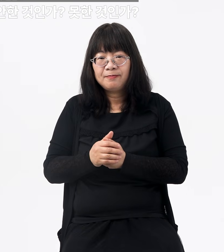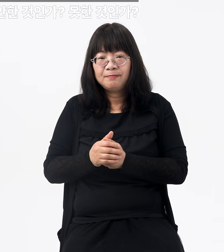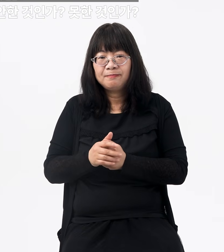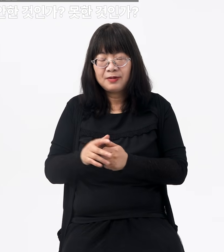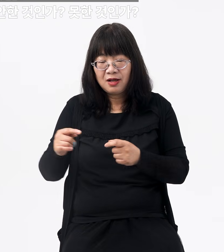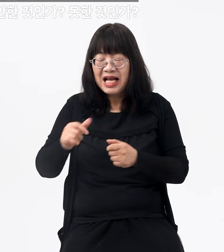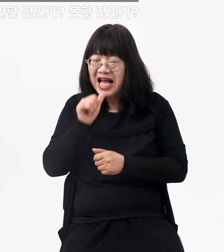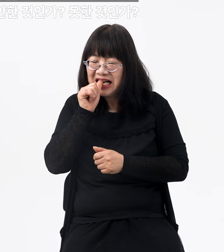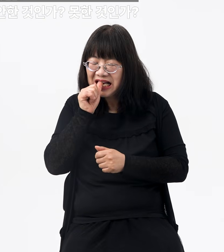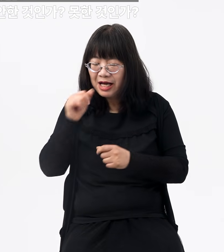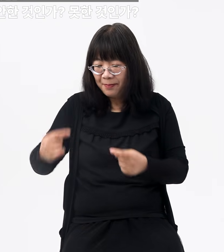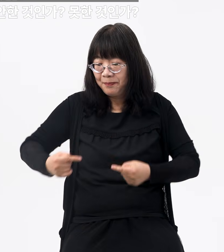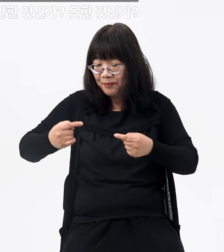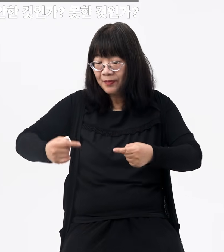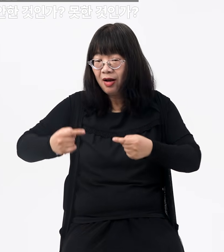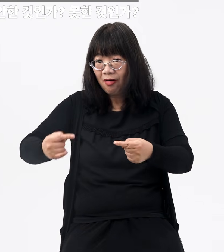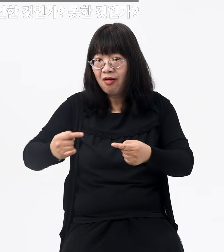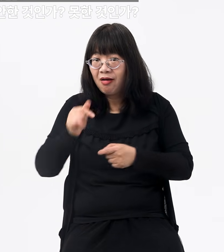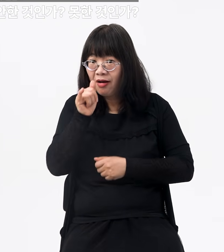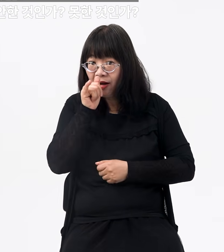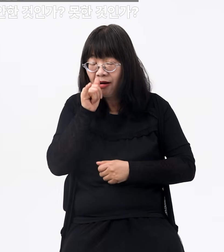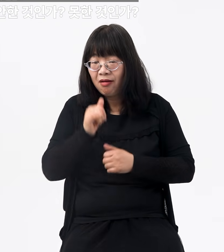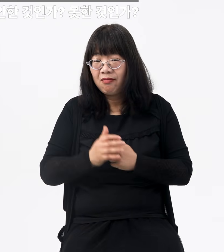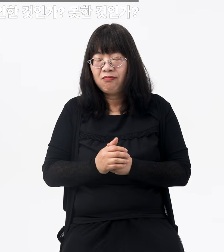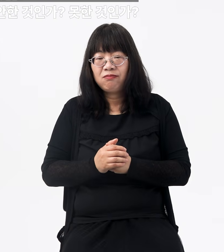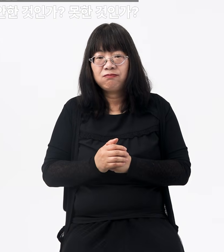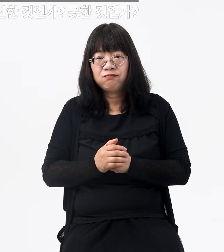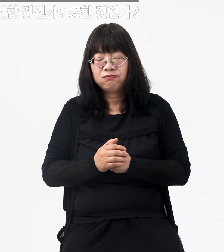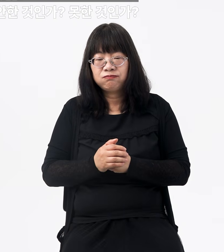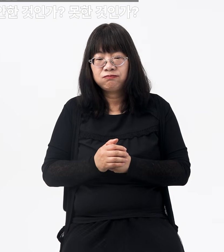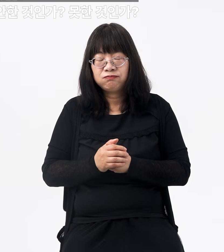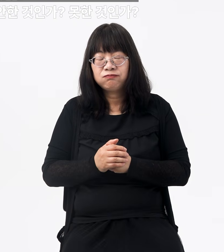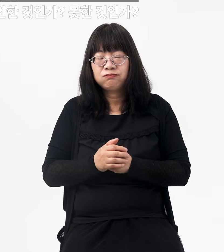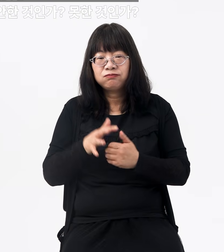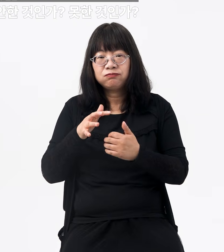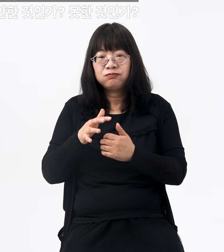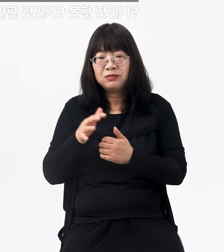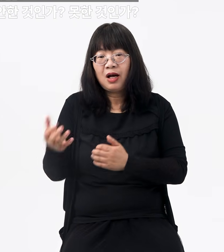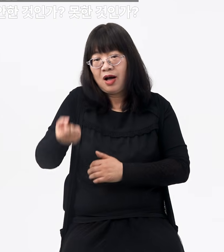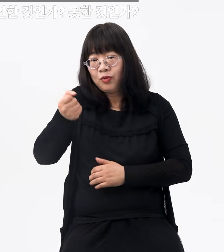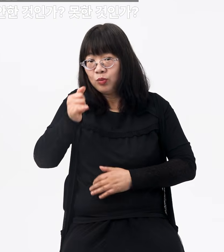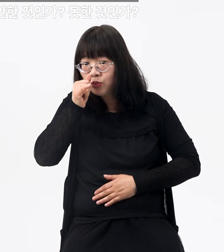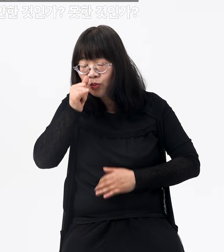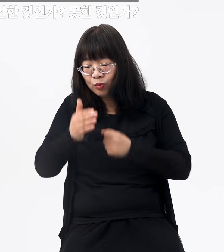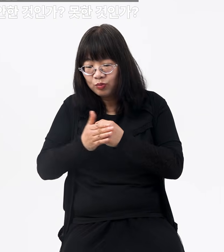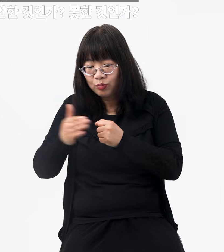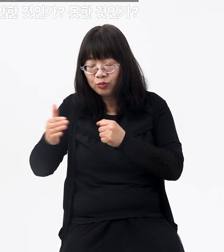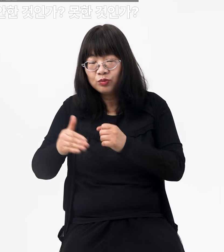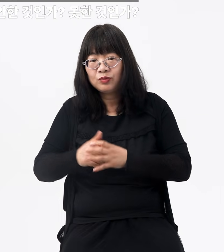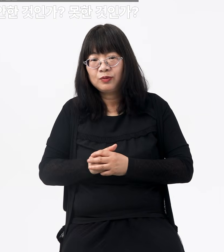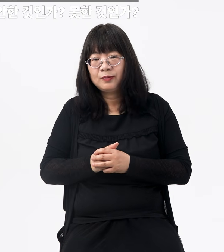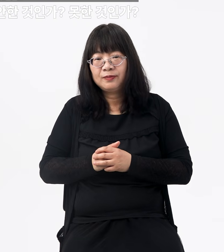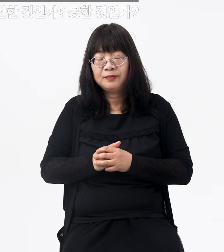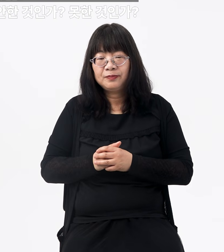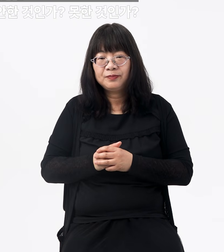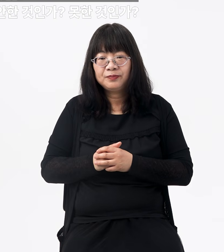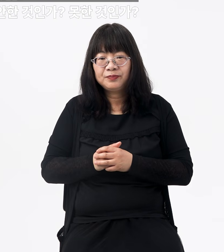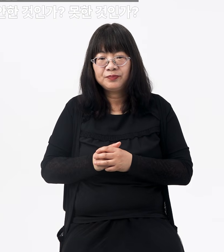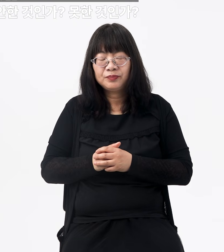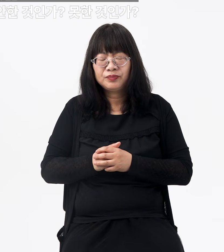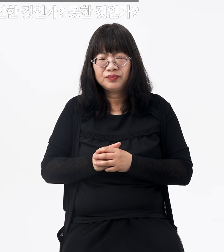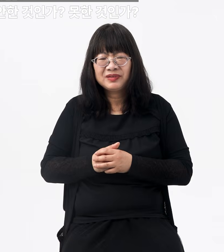그것도 철병거예요. 이런 것들이 존재해 있었습니다. 그러니까 이걸 그 원시